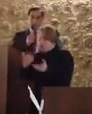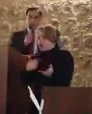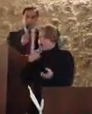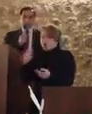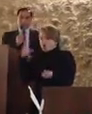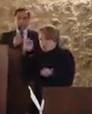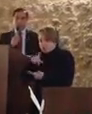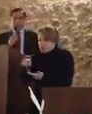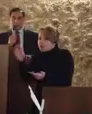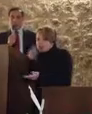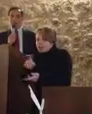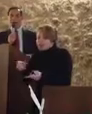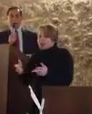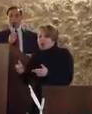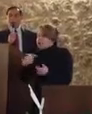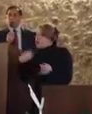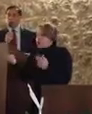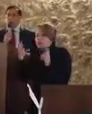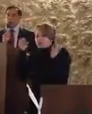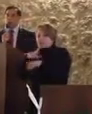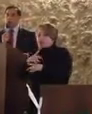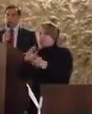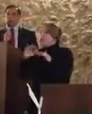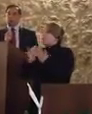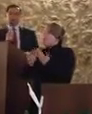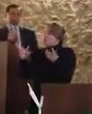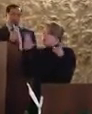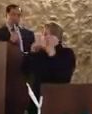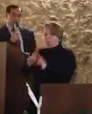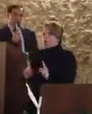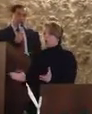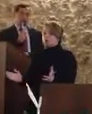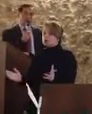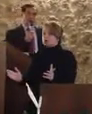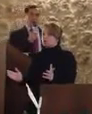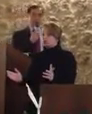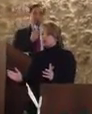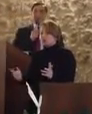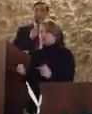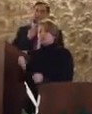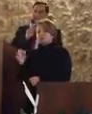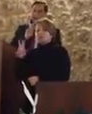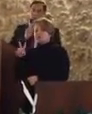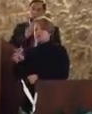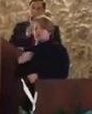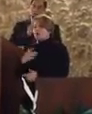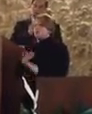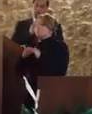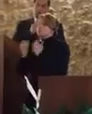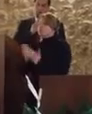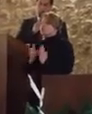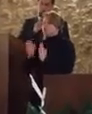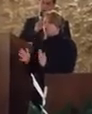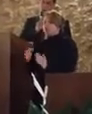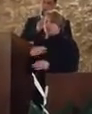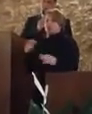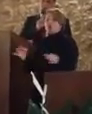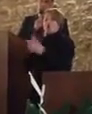Ecco, quello che il mondo del volontariato mi ha insegnato in